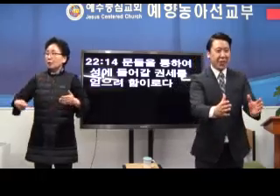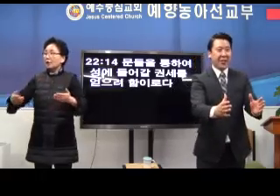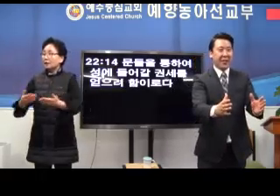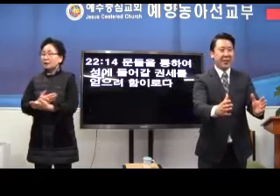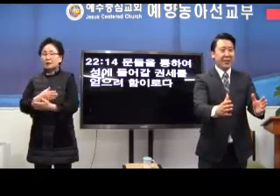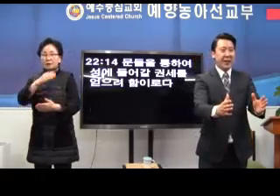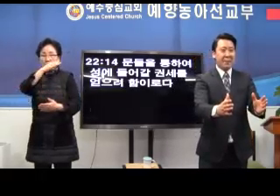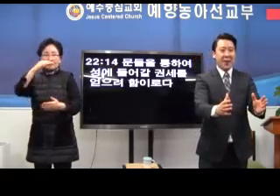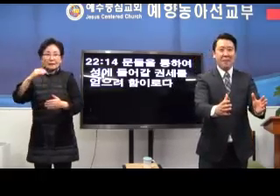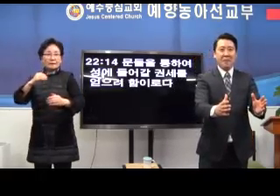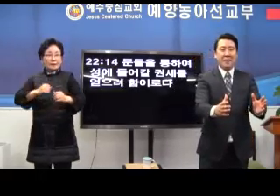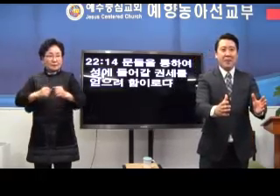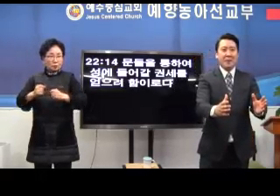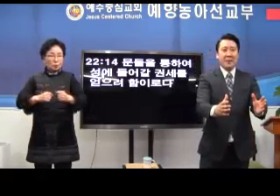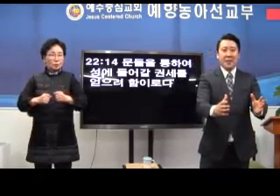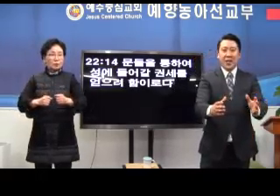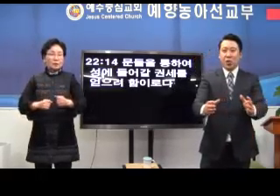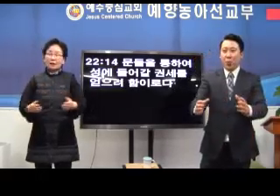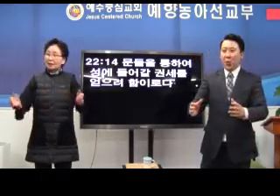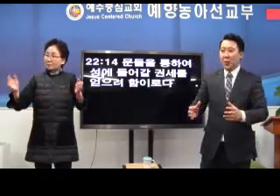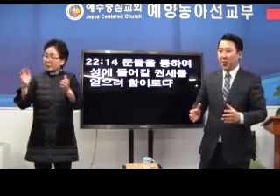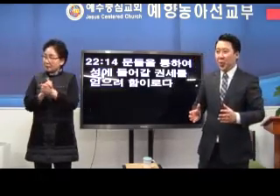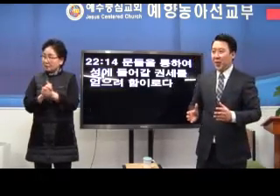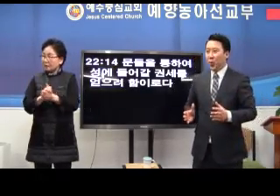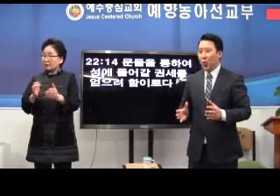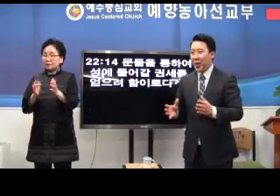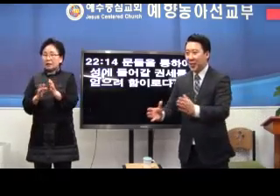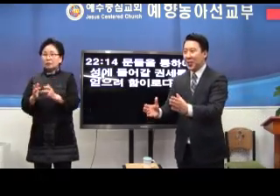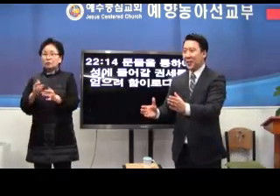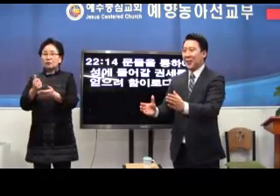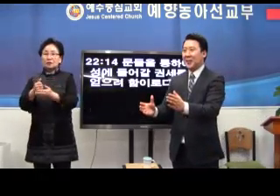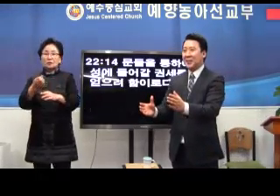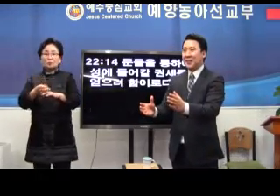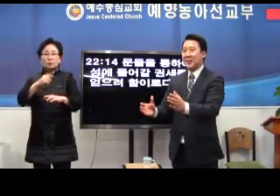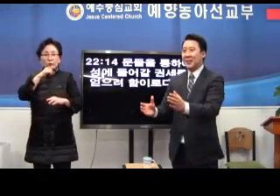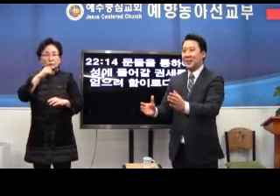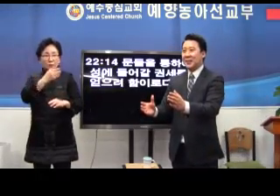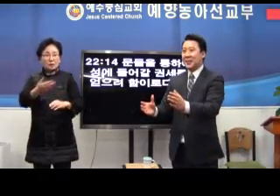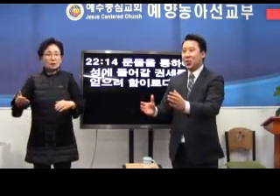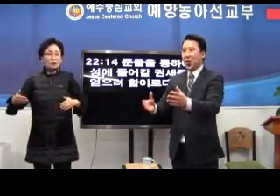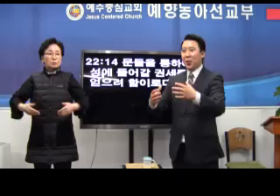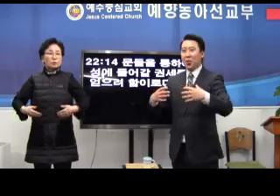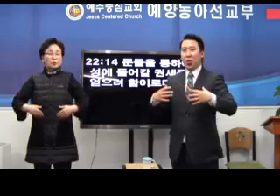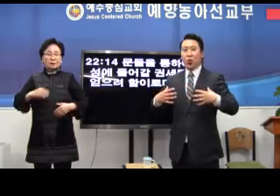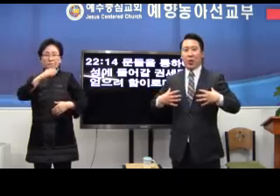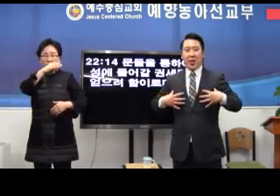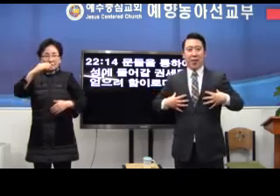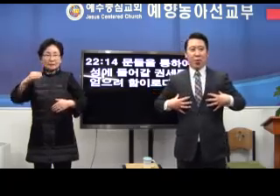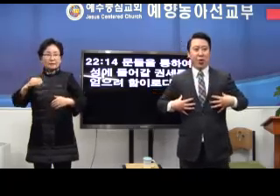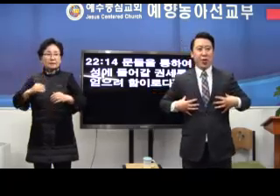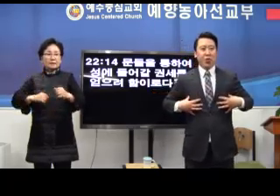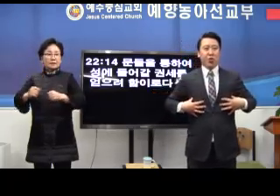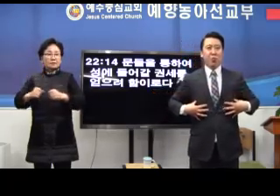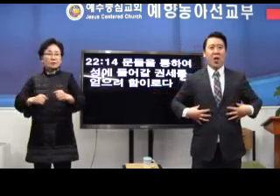행실이, 아멘, 예수 보혈이 필요한 옳은 행실이 저와 여러분들이 천국 갈 예복을 준비하게